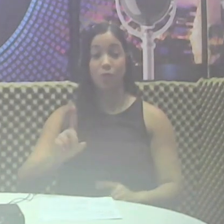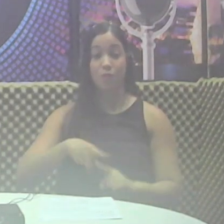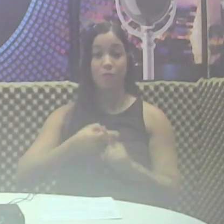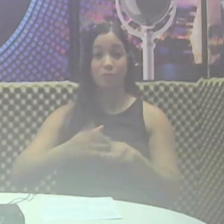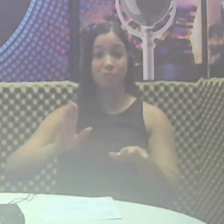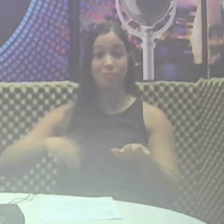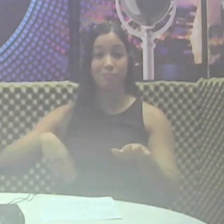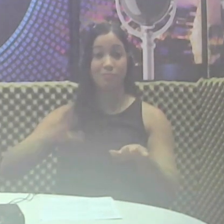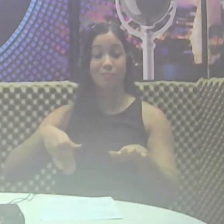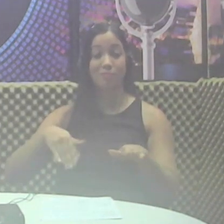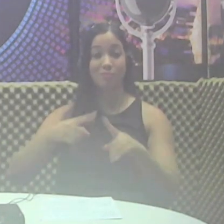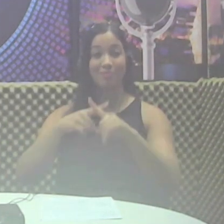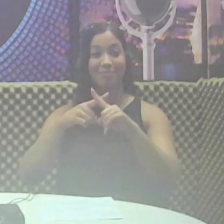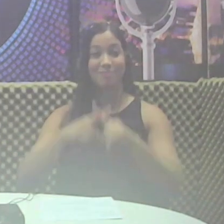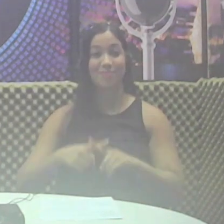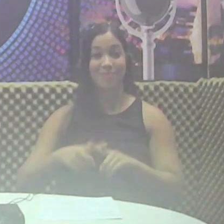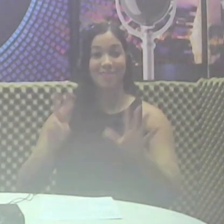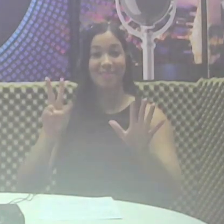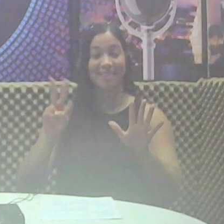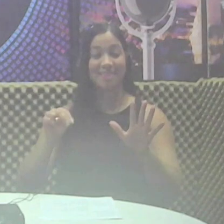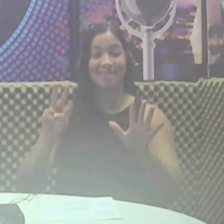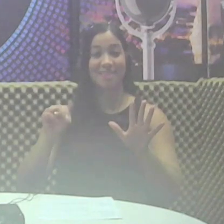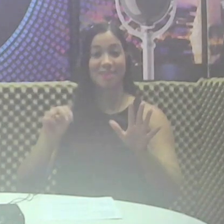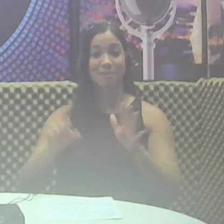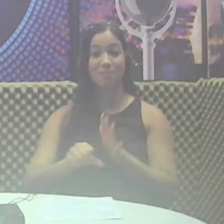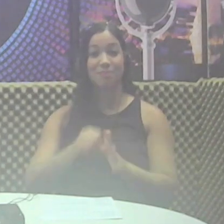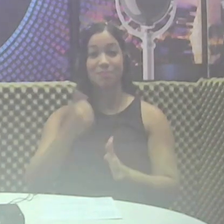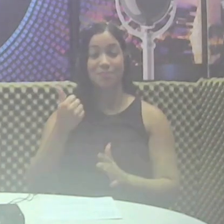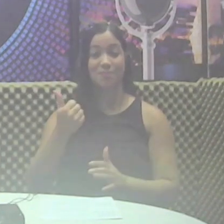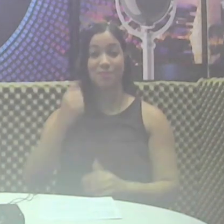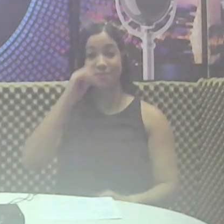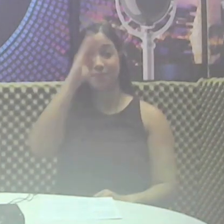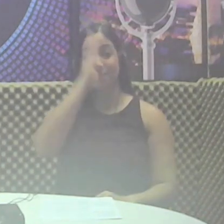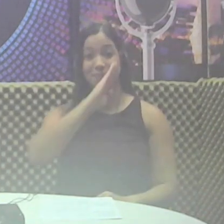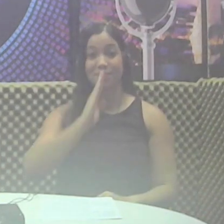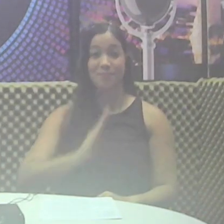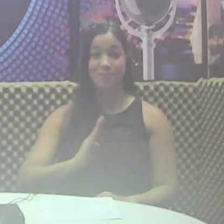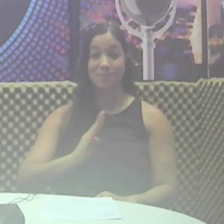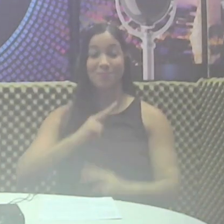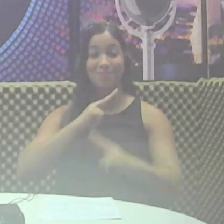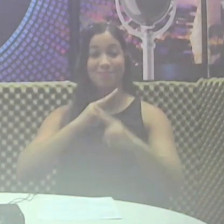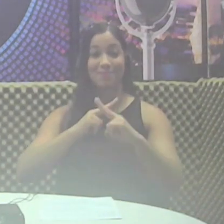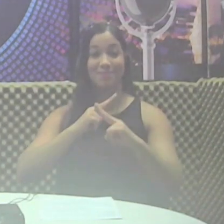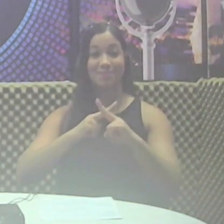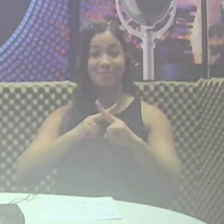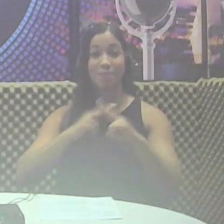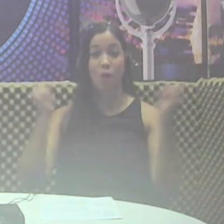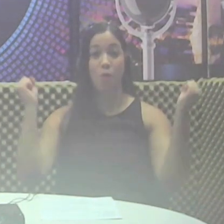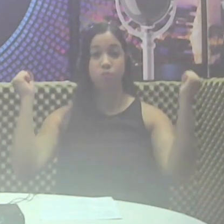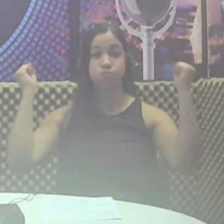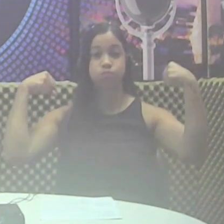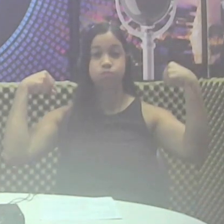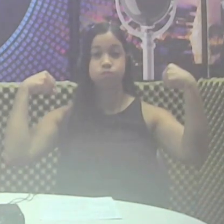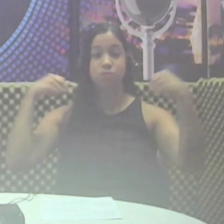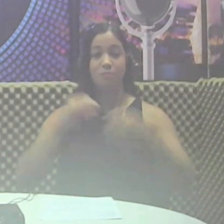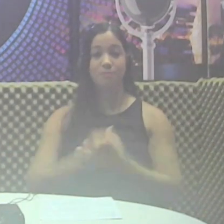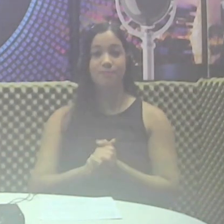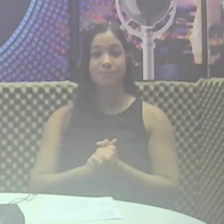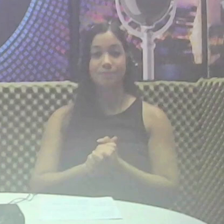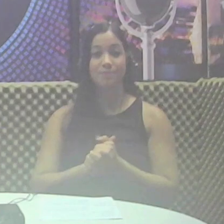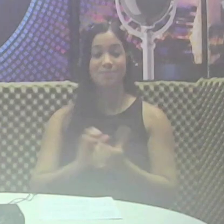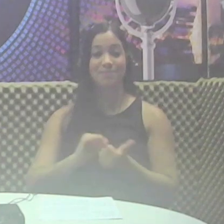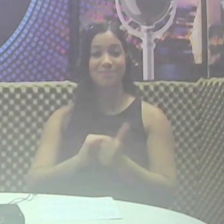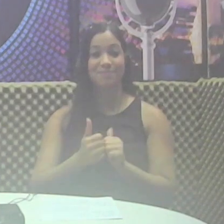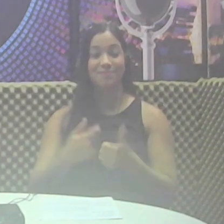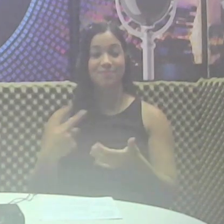Clube, disputa neste fim de semana a primeira fase nacional do Circuito Loterias Caixa de Halterofilismo. A competição